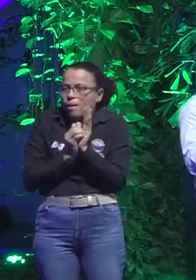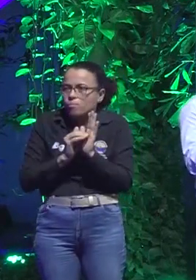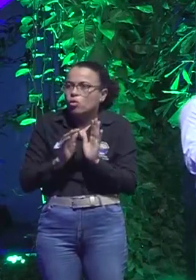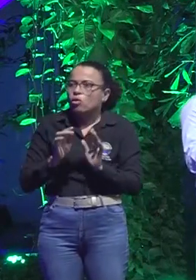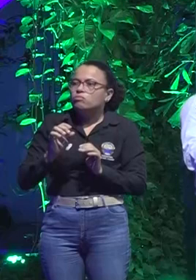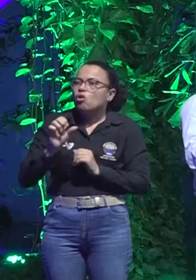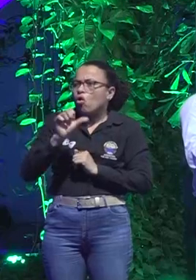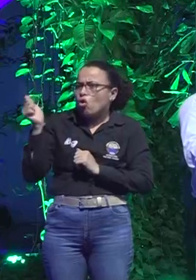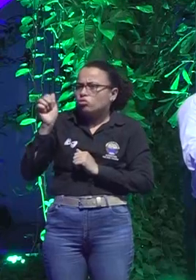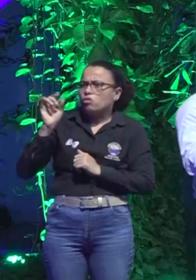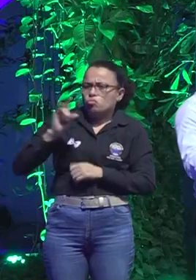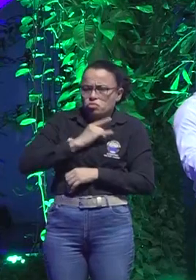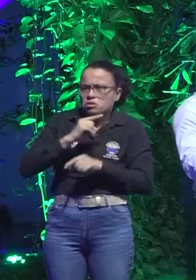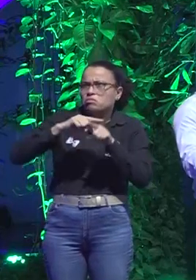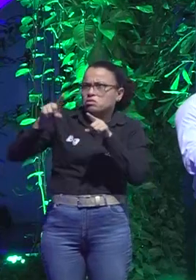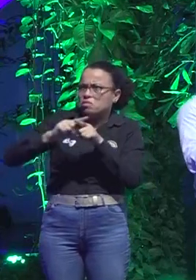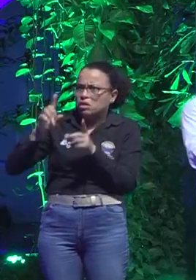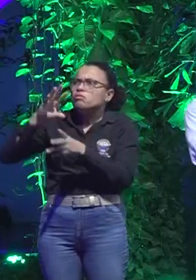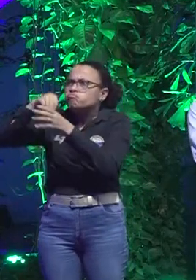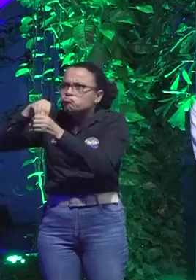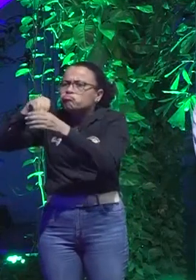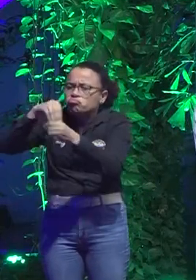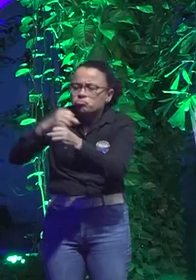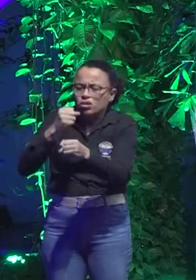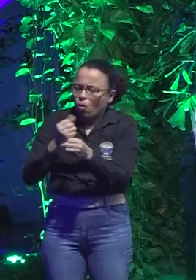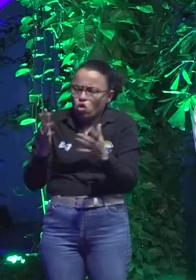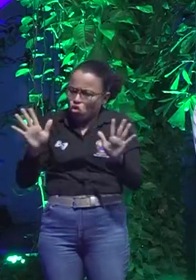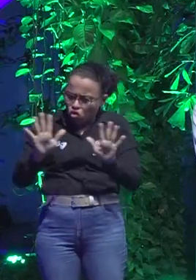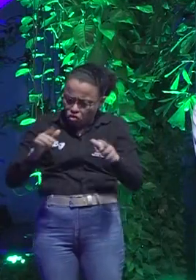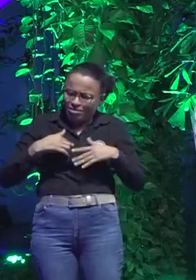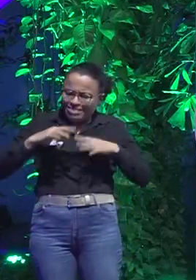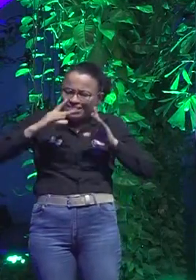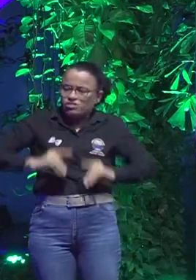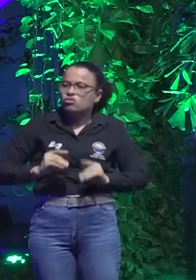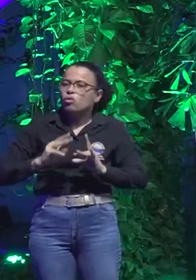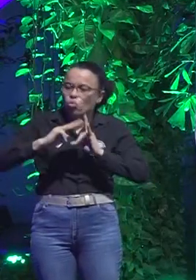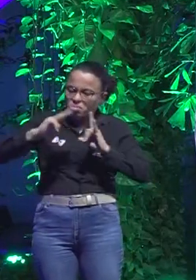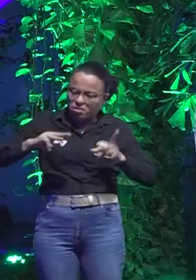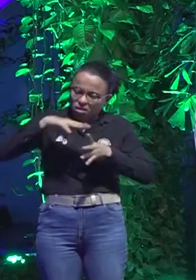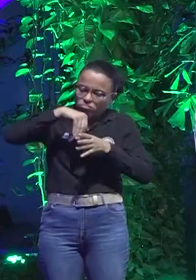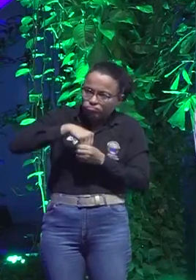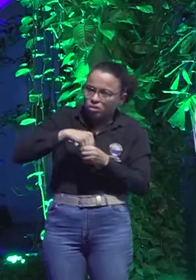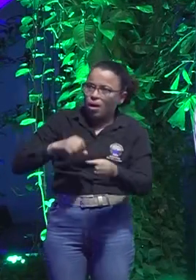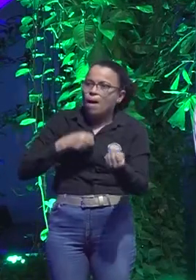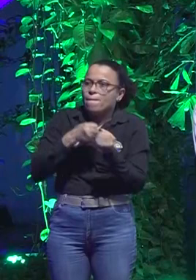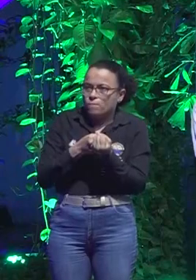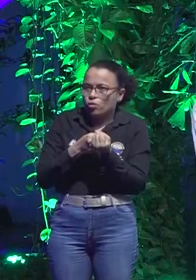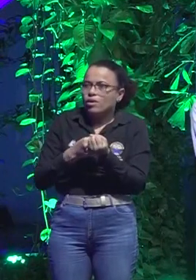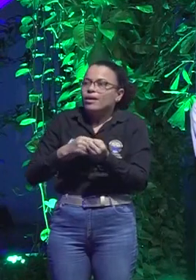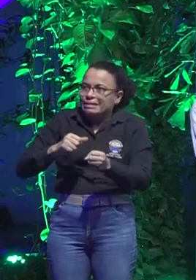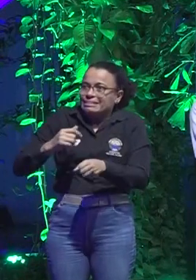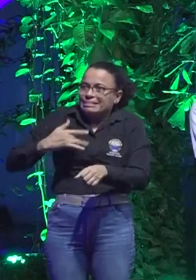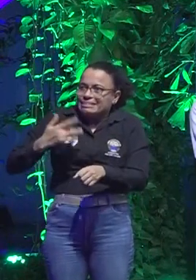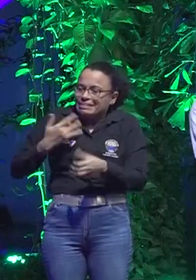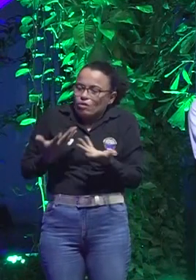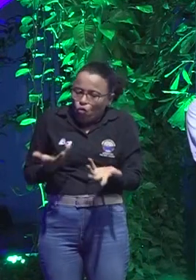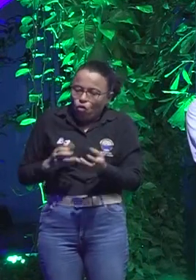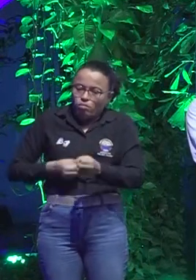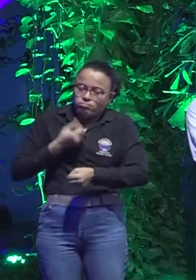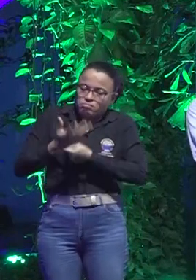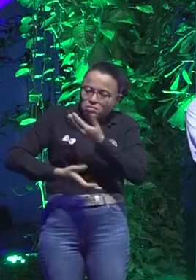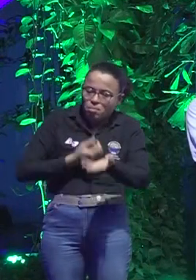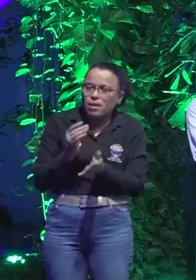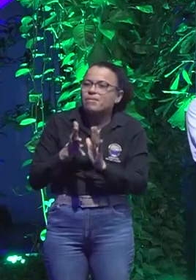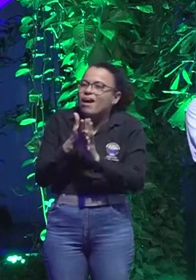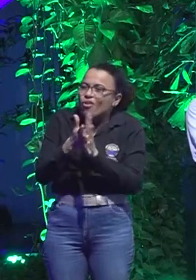aquí. Y fue simplemente que contaran lo que significó ser parte de la universidad para que en el documento